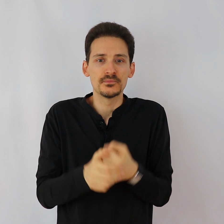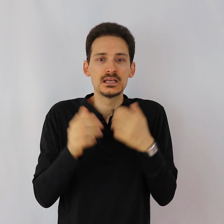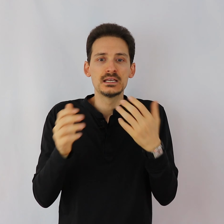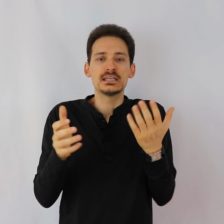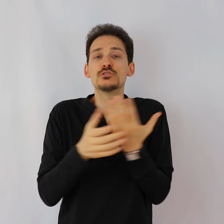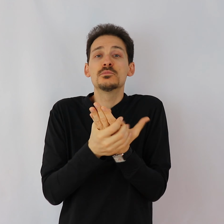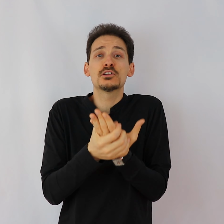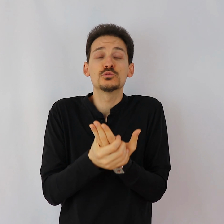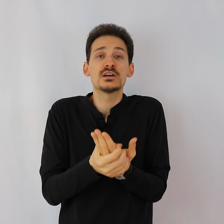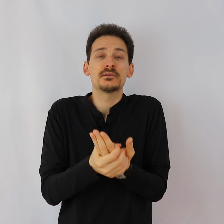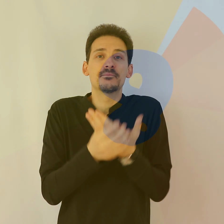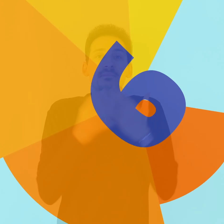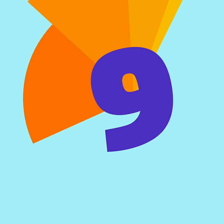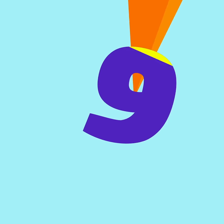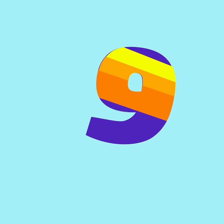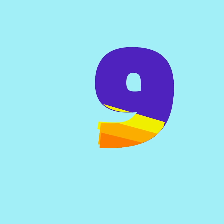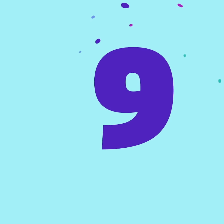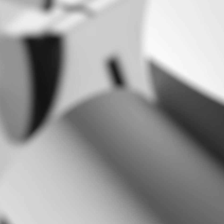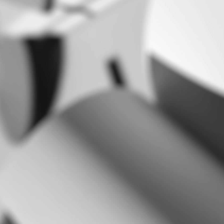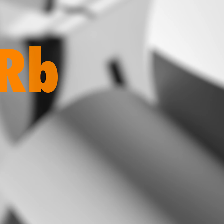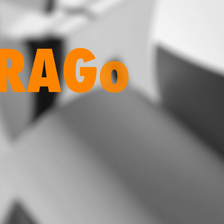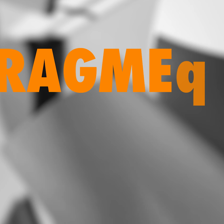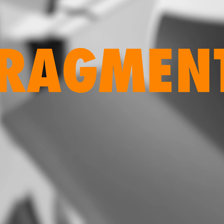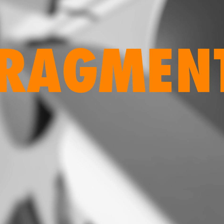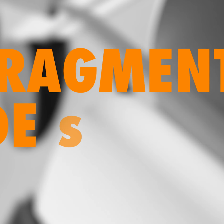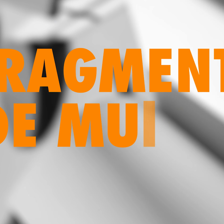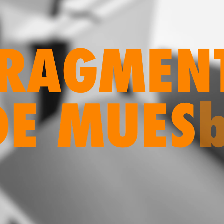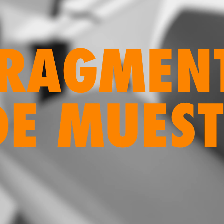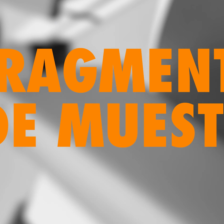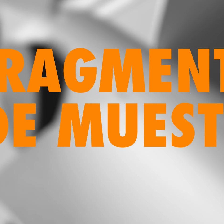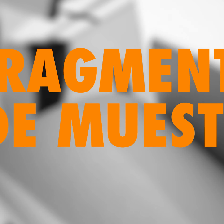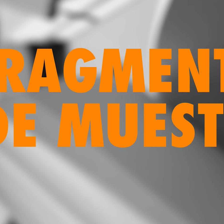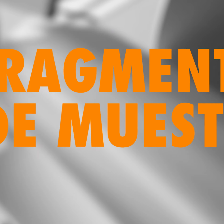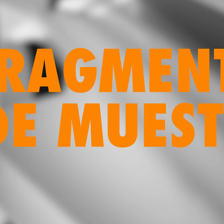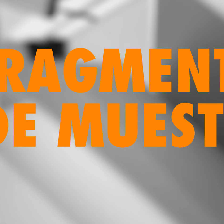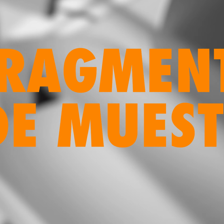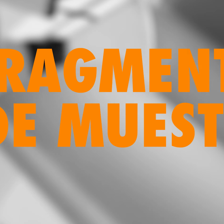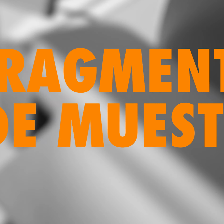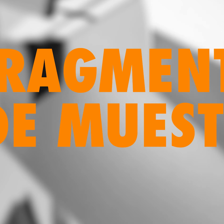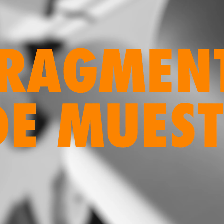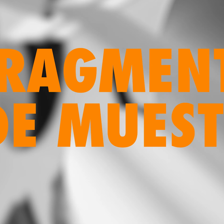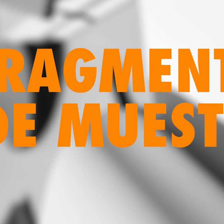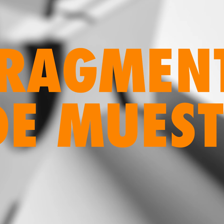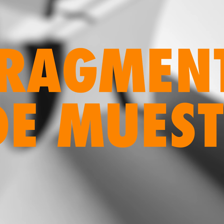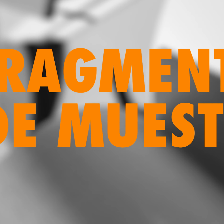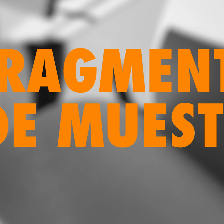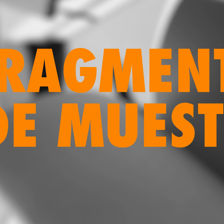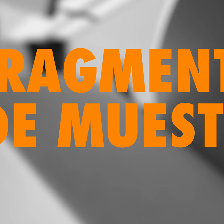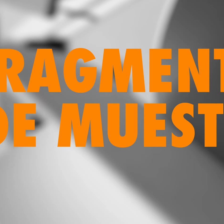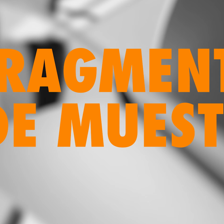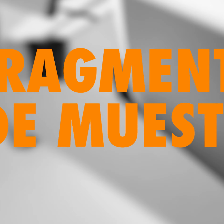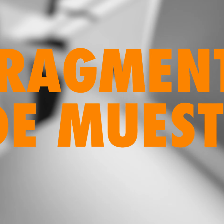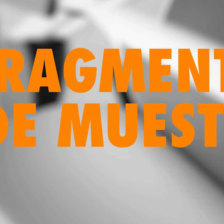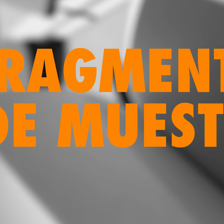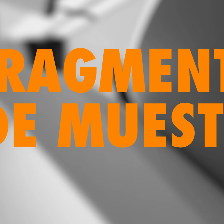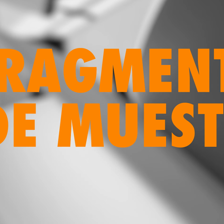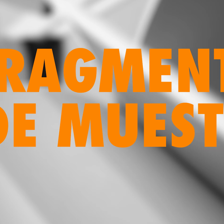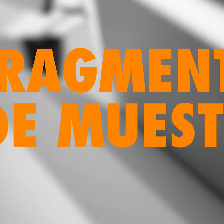y número 9 fragmentos de muestra puedes mostrar a tus lectores partes del libro e incluso regalar una